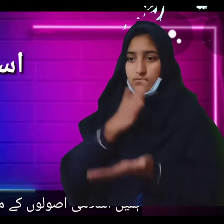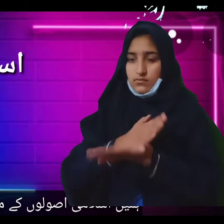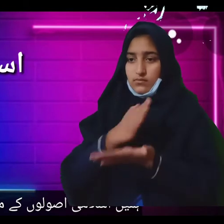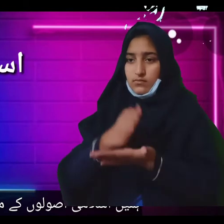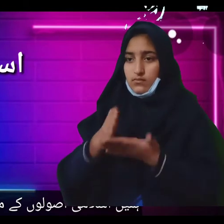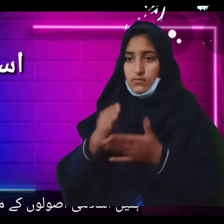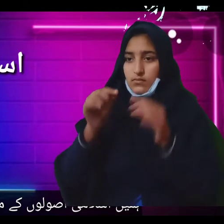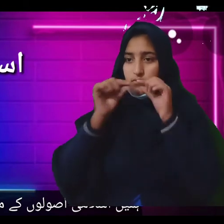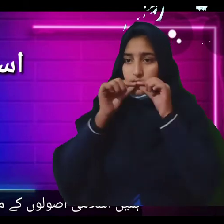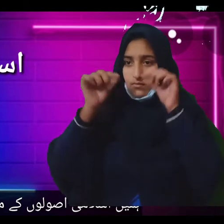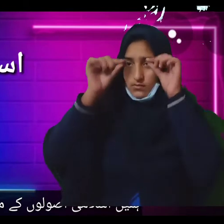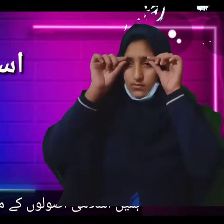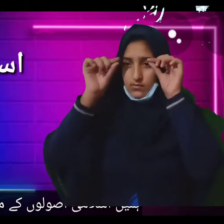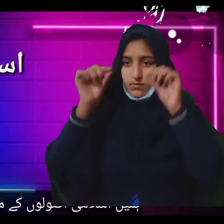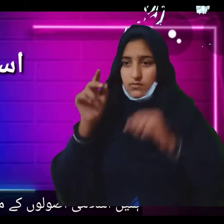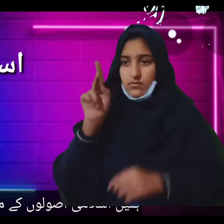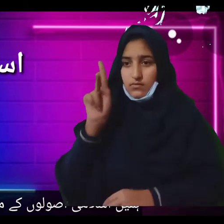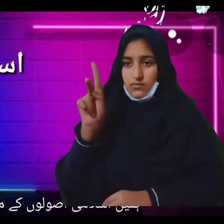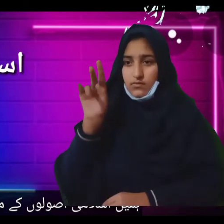इस्लामी असूल के